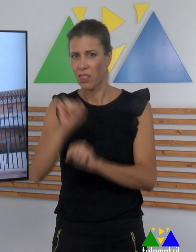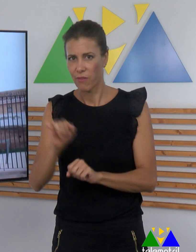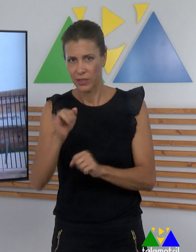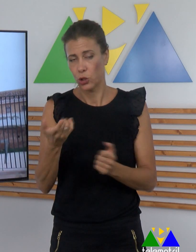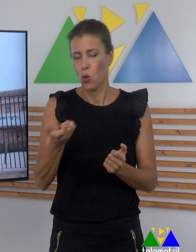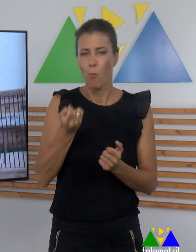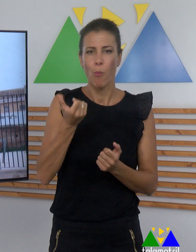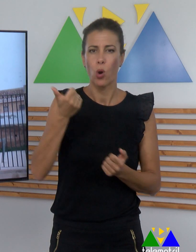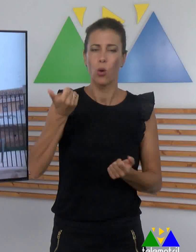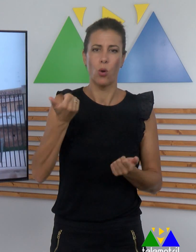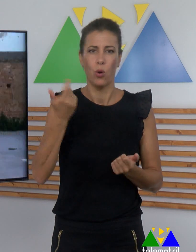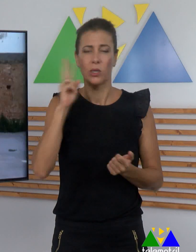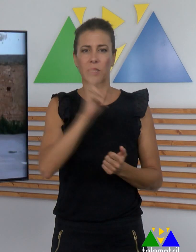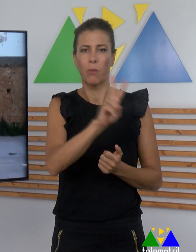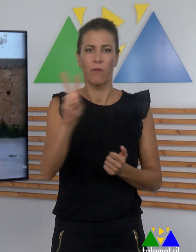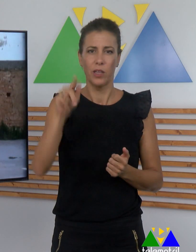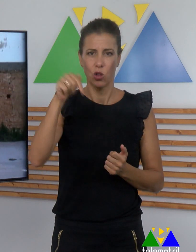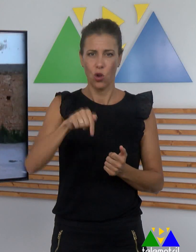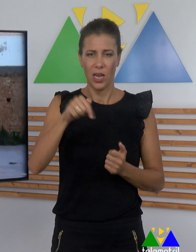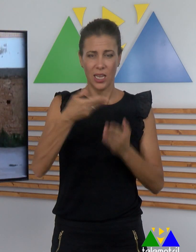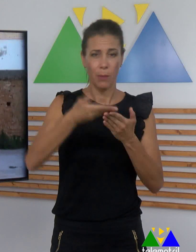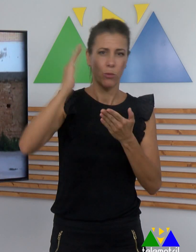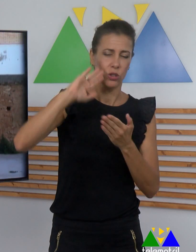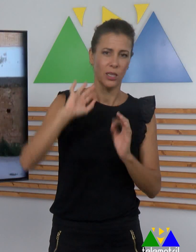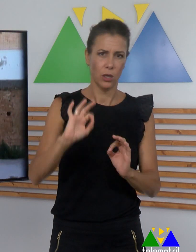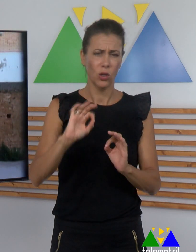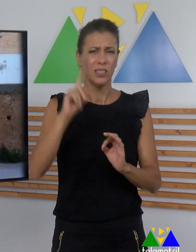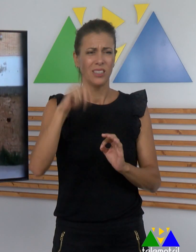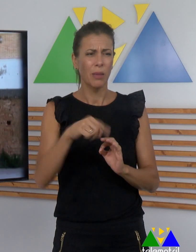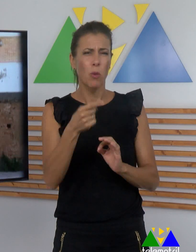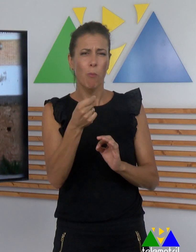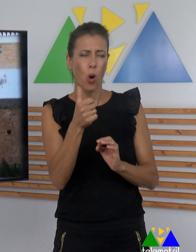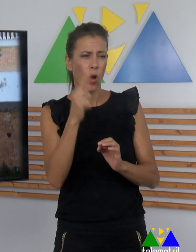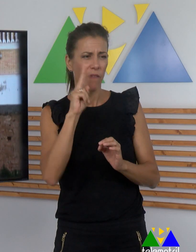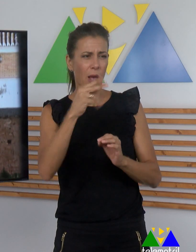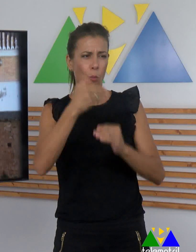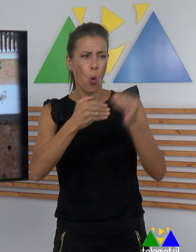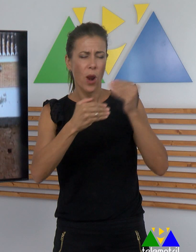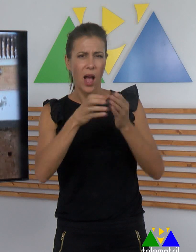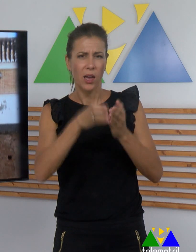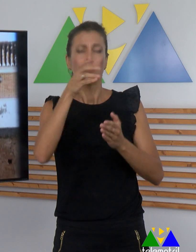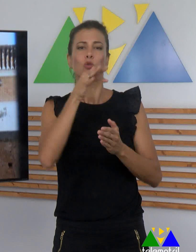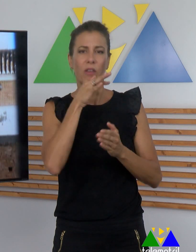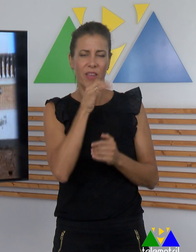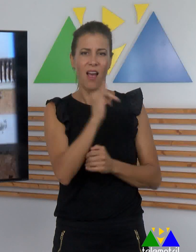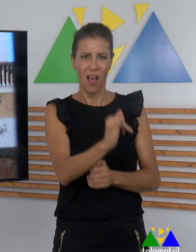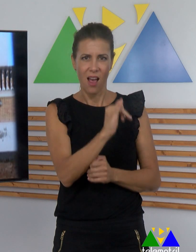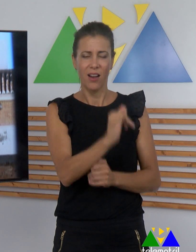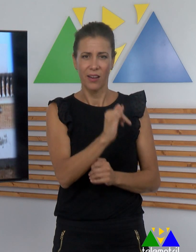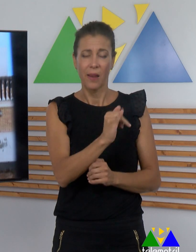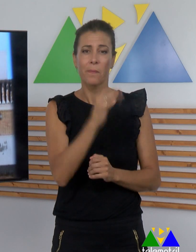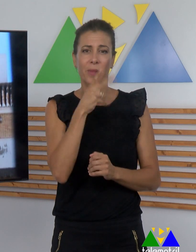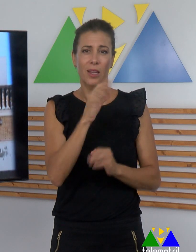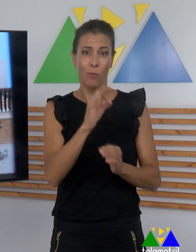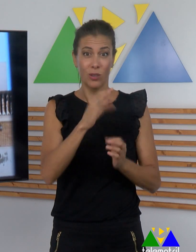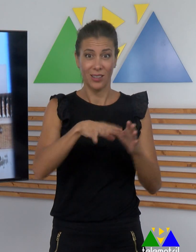lo que estamos viendo en esta parte posterior y con un trozo de muralla. Un trozo de muralla que queda todavía ahí. Un trozo de muralla el